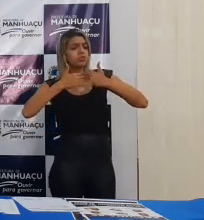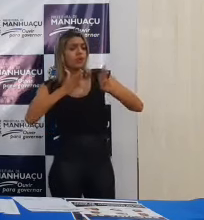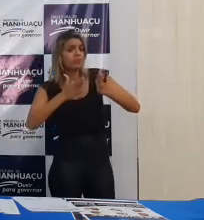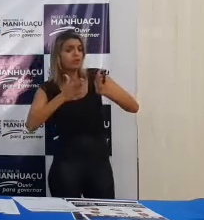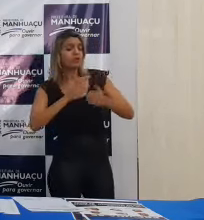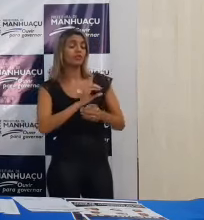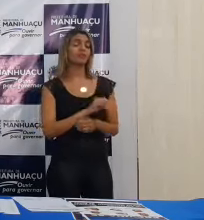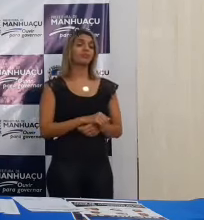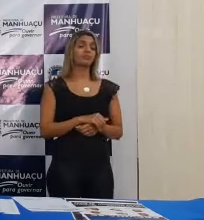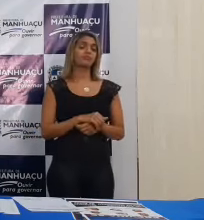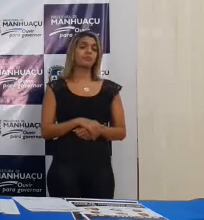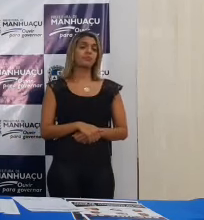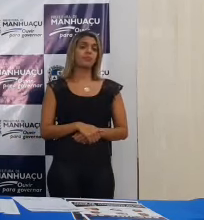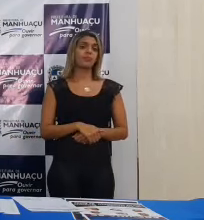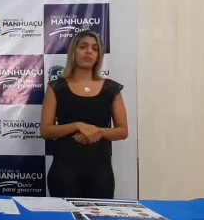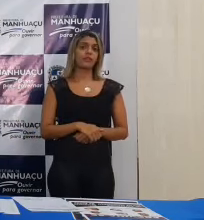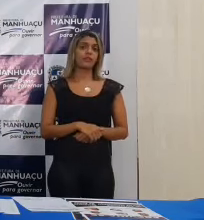a